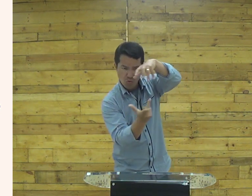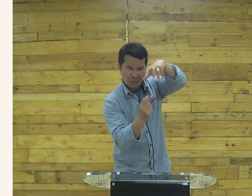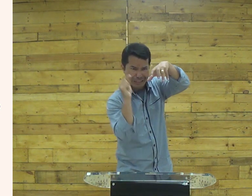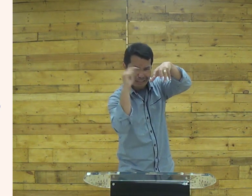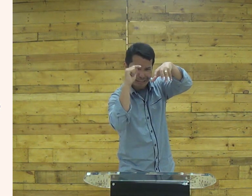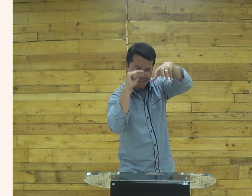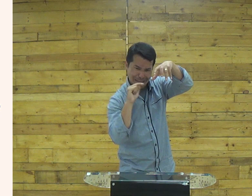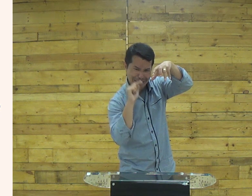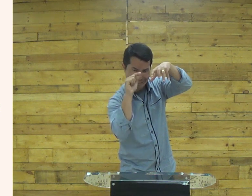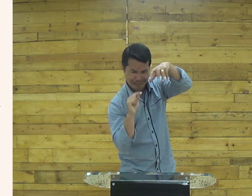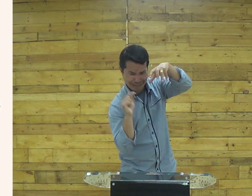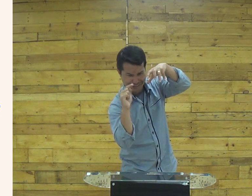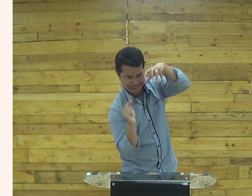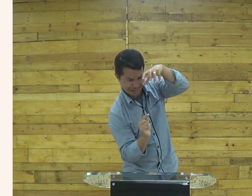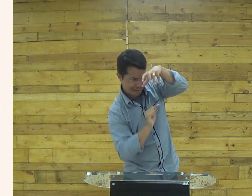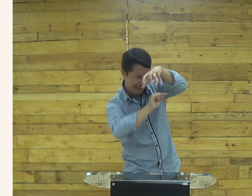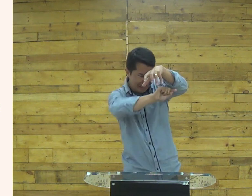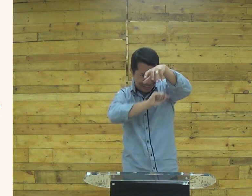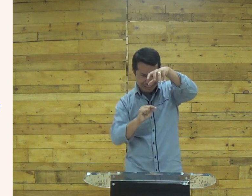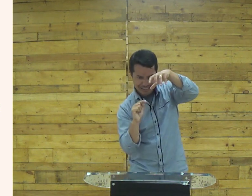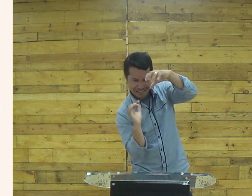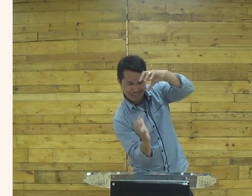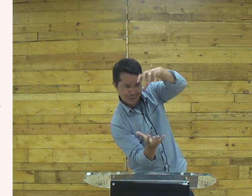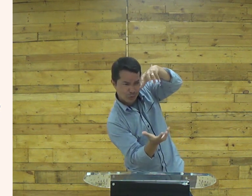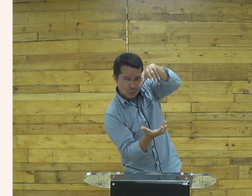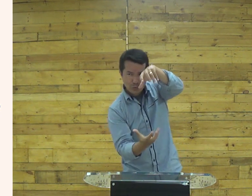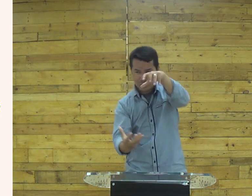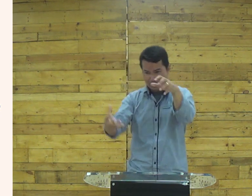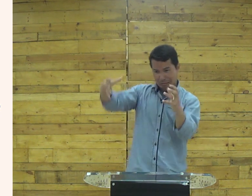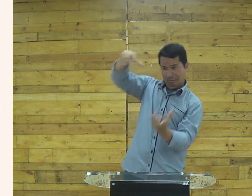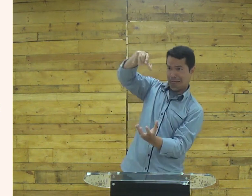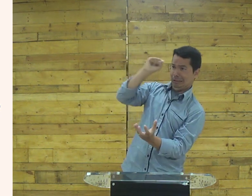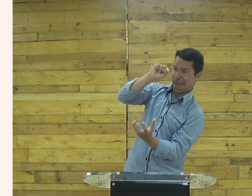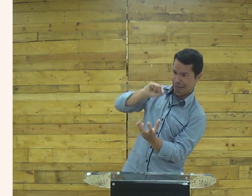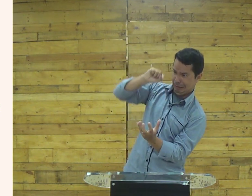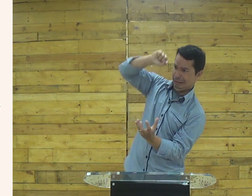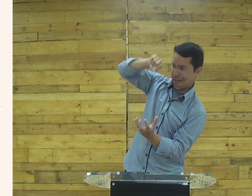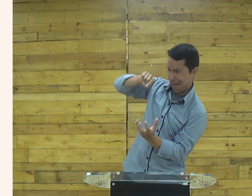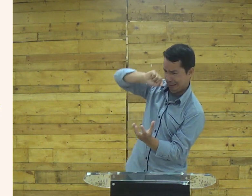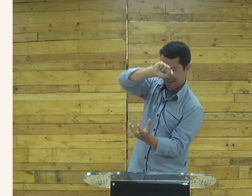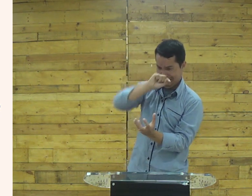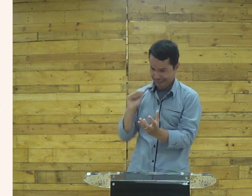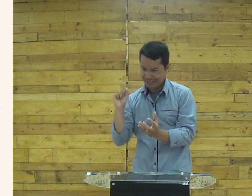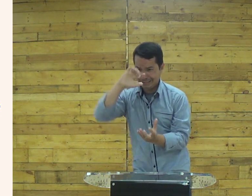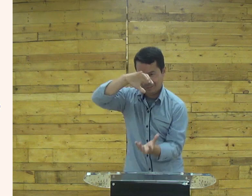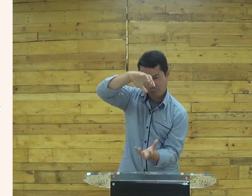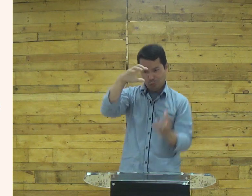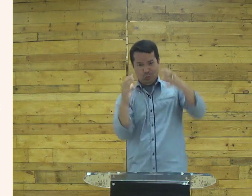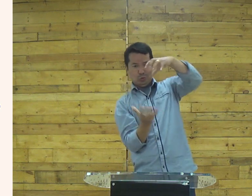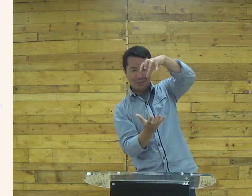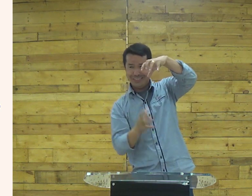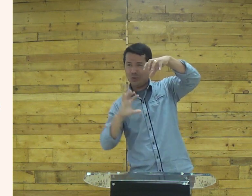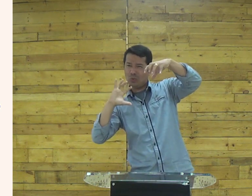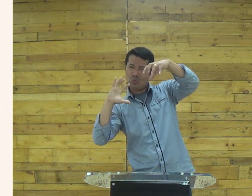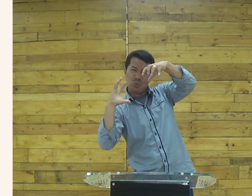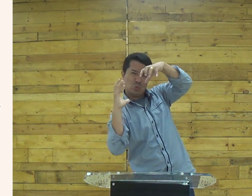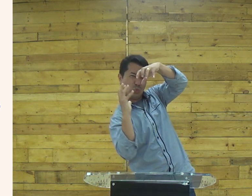Vejam, pelo mundo, por todo o mundo. É por todos os lugares do mundo.